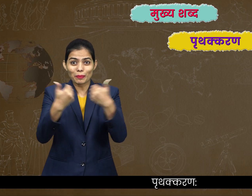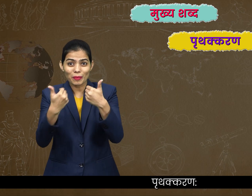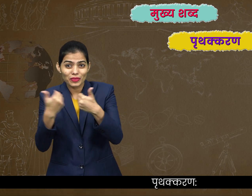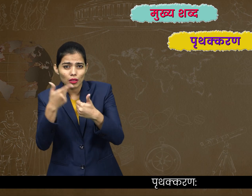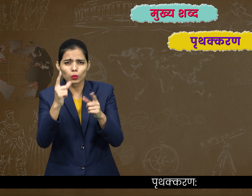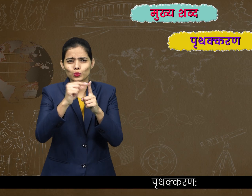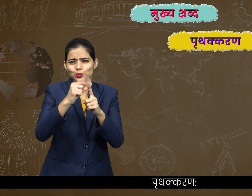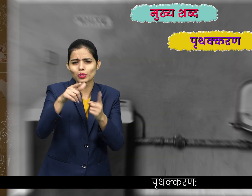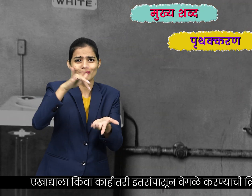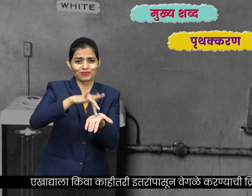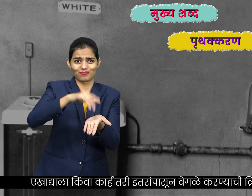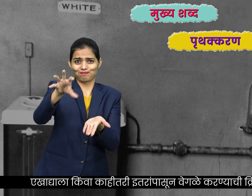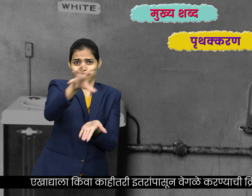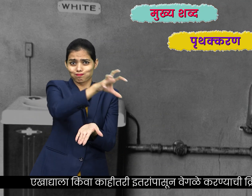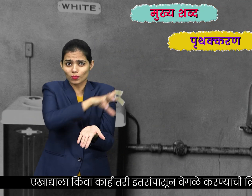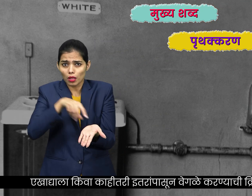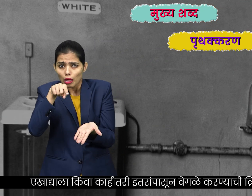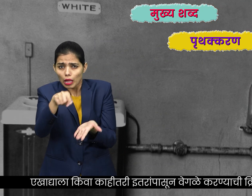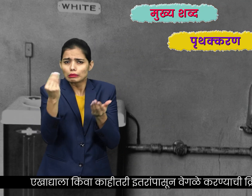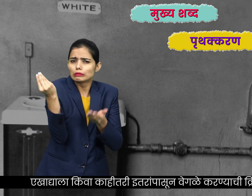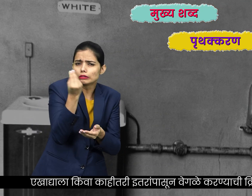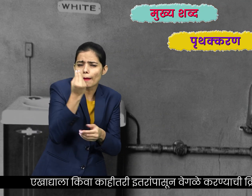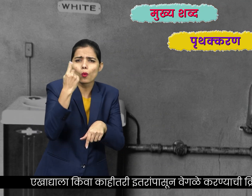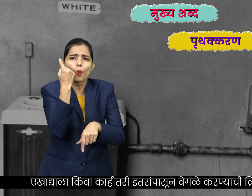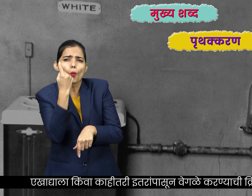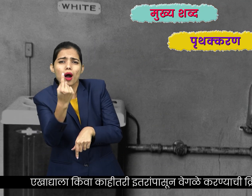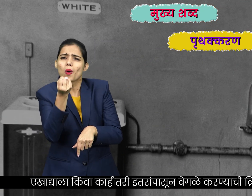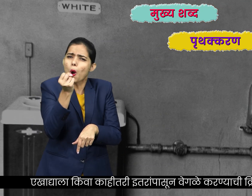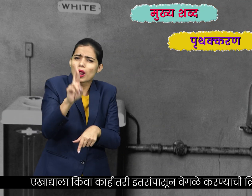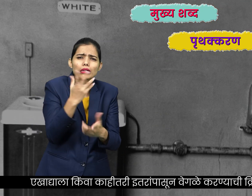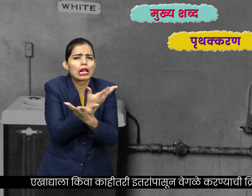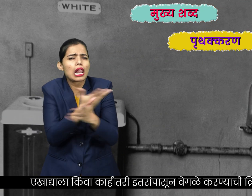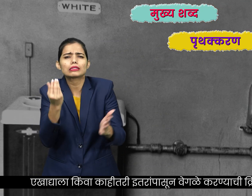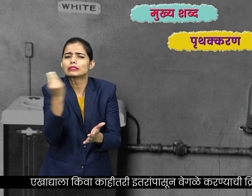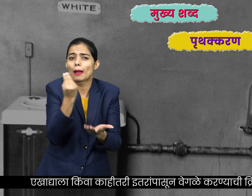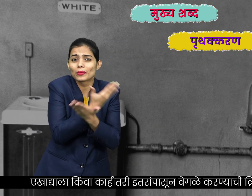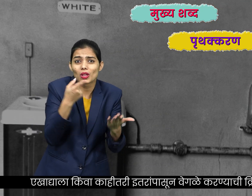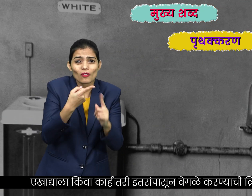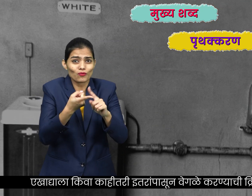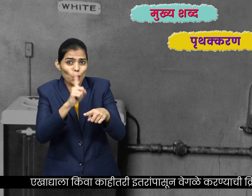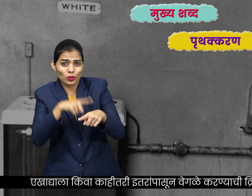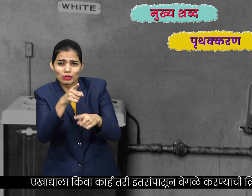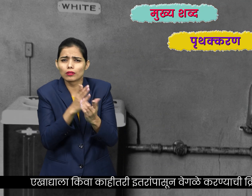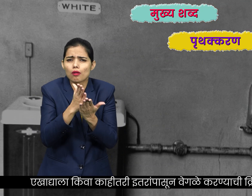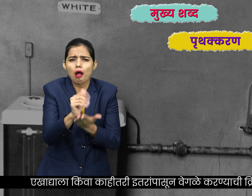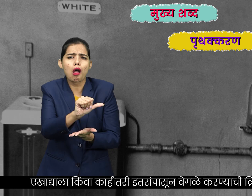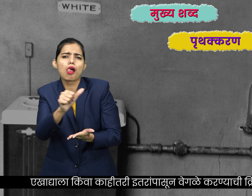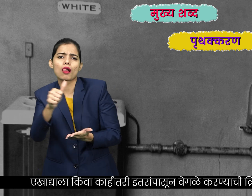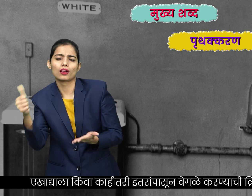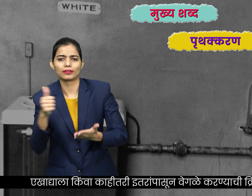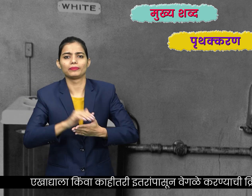पृथक्करण, एखाद्याला किंवा काहीतरी इतरांपासून वेगळं करण्याची क्रिया किंवा स्थिती.